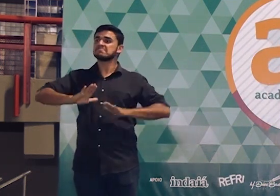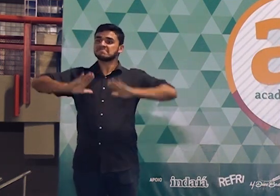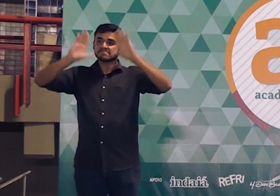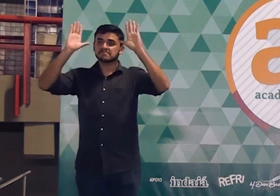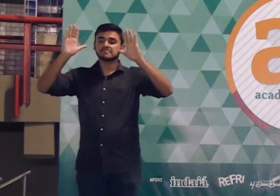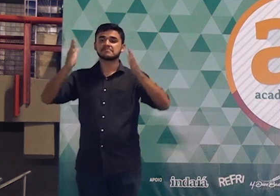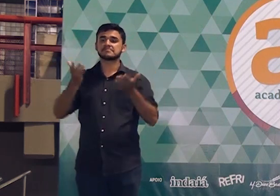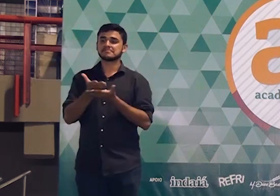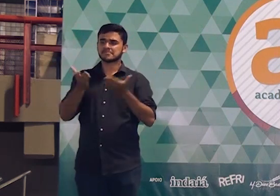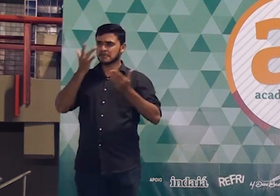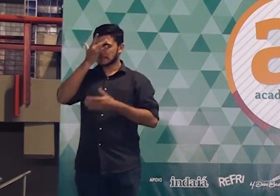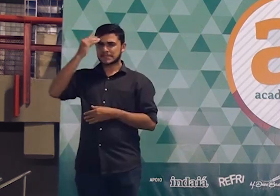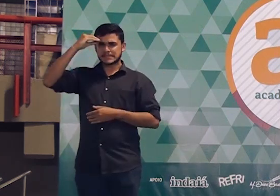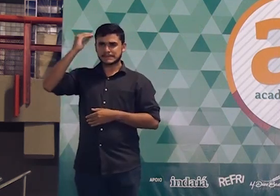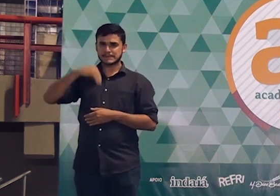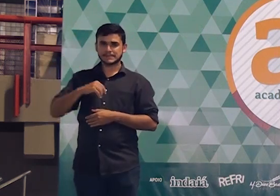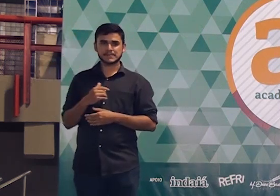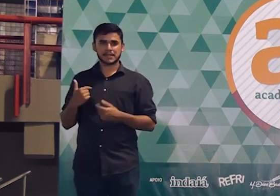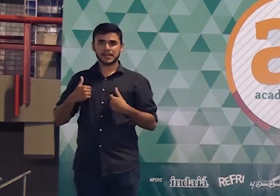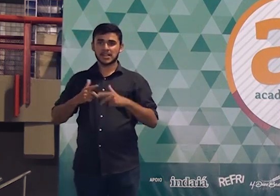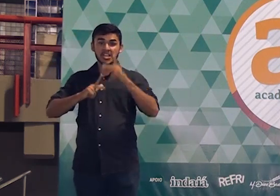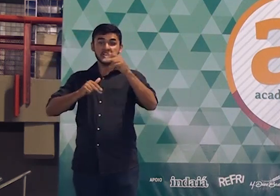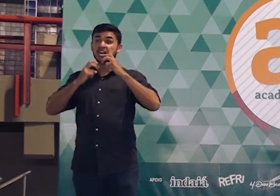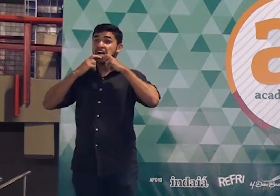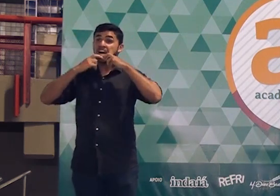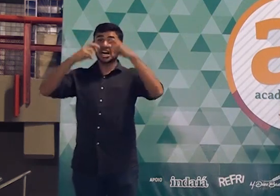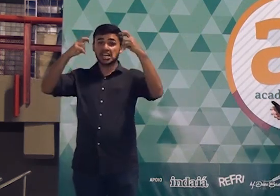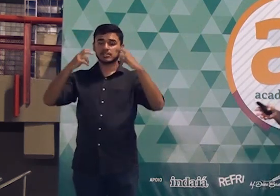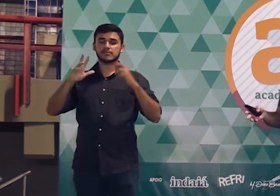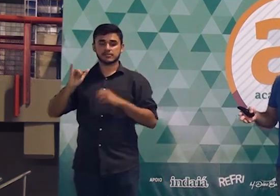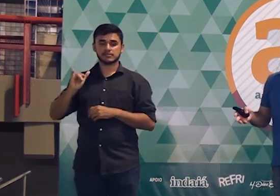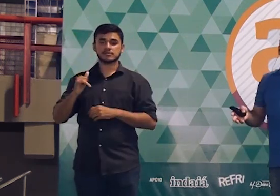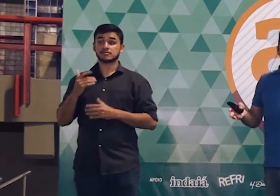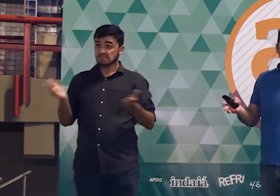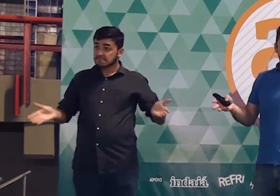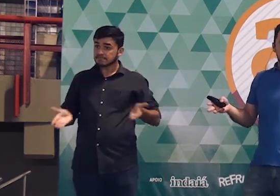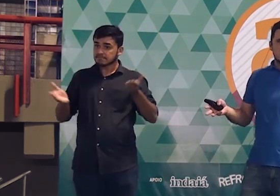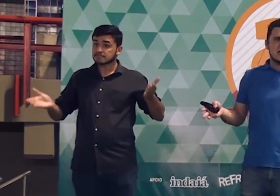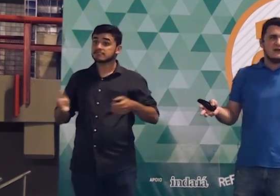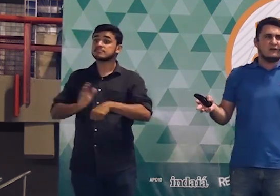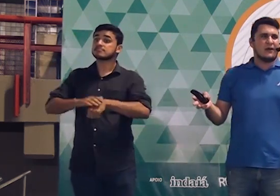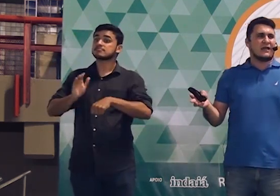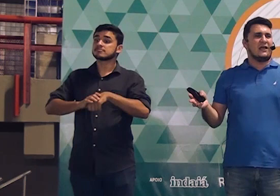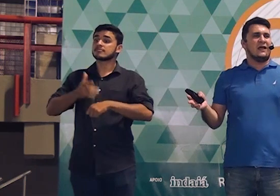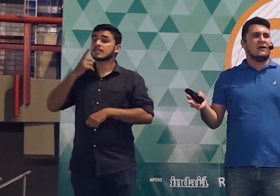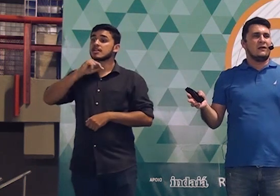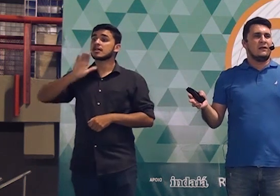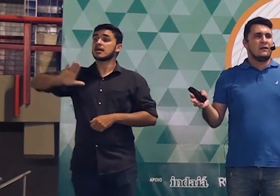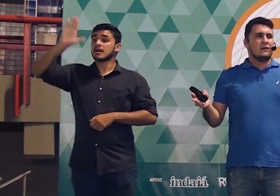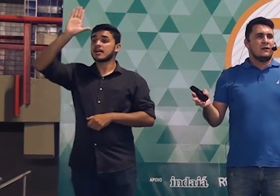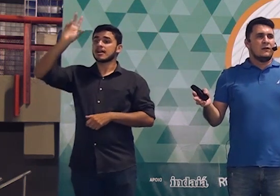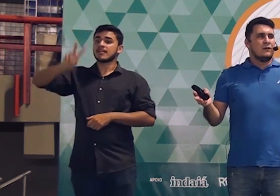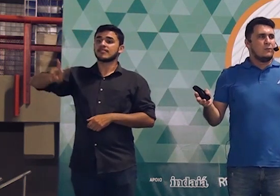tá comendo ali a banana, rebolava a banana para cima, dava um grito, tá? Bora? Quem é que vai passar no vestibular